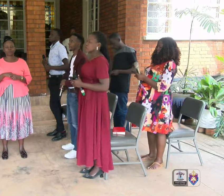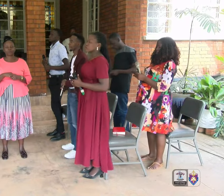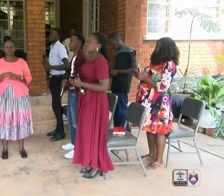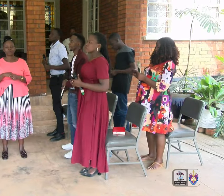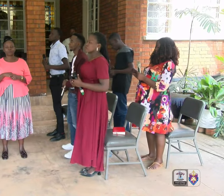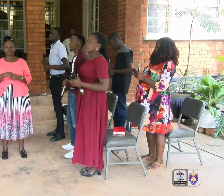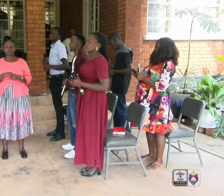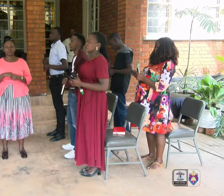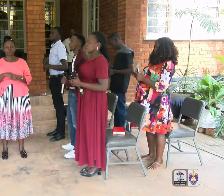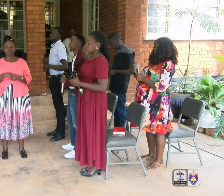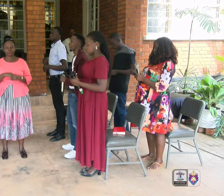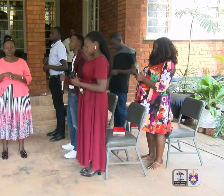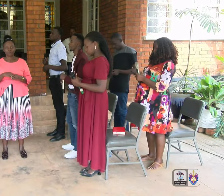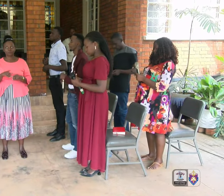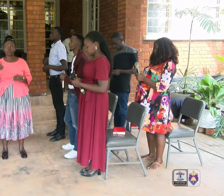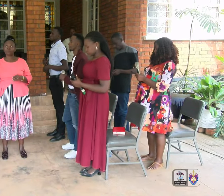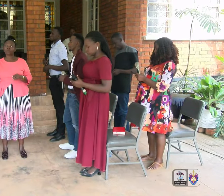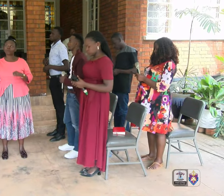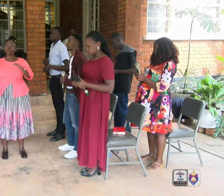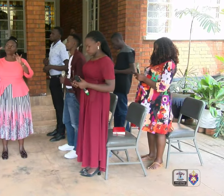beera nange